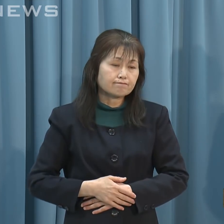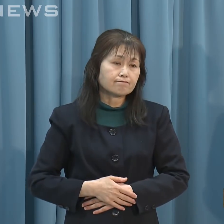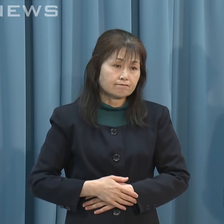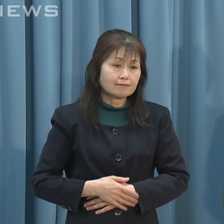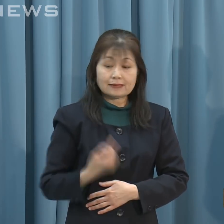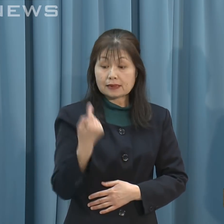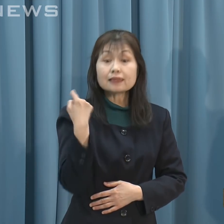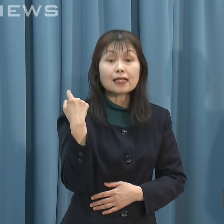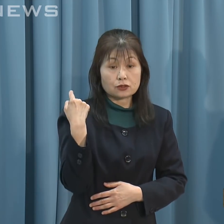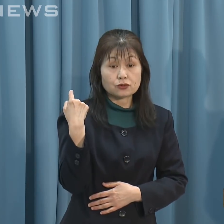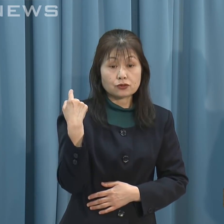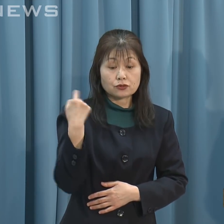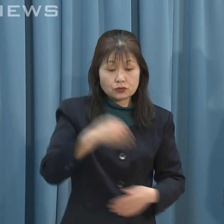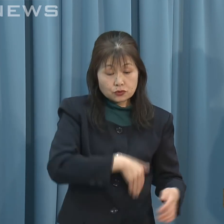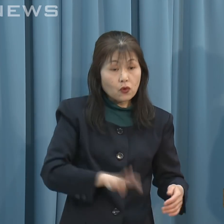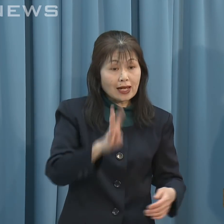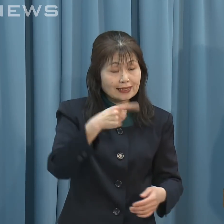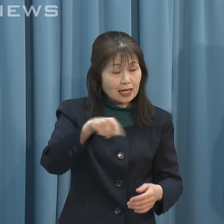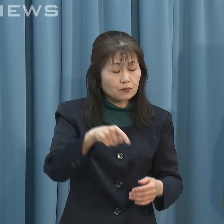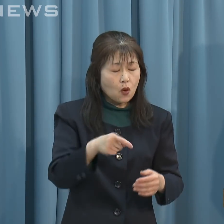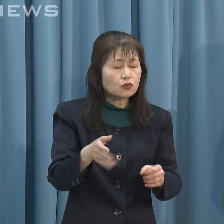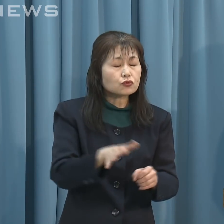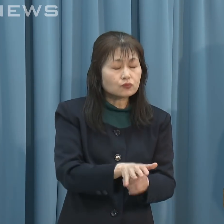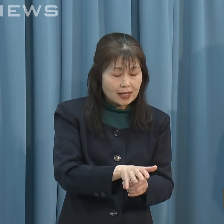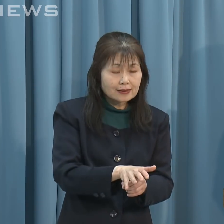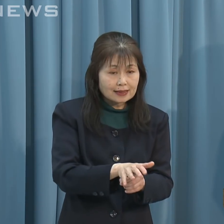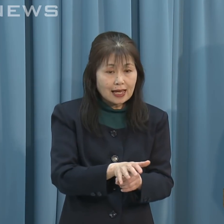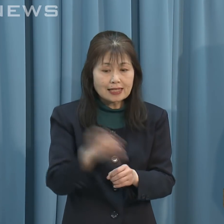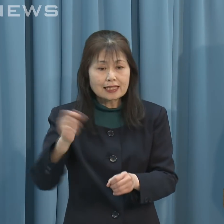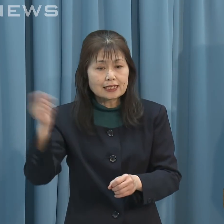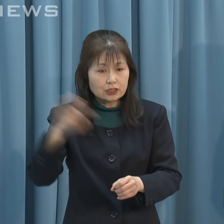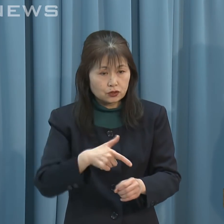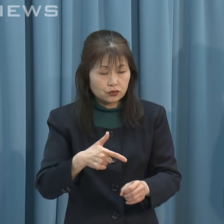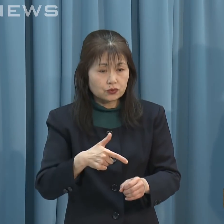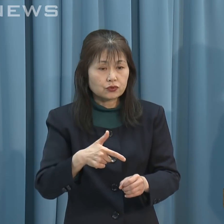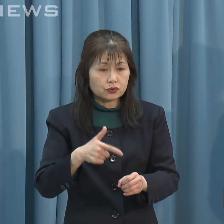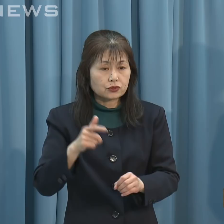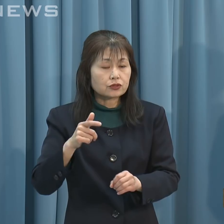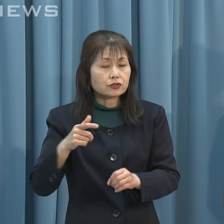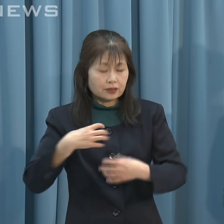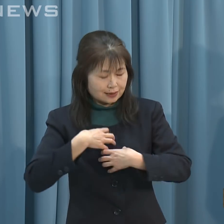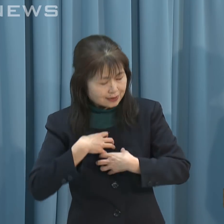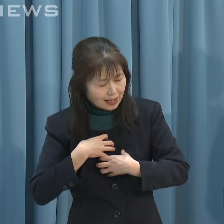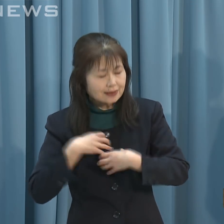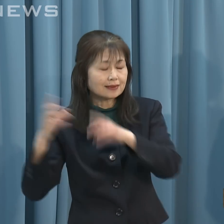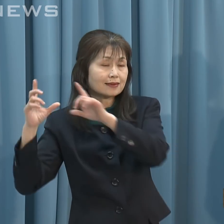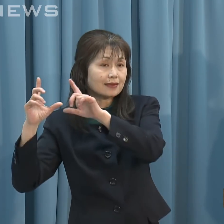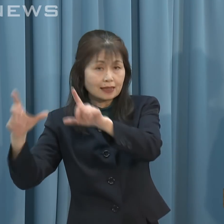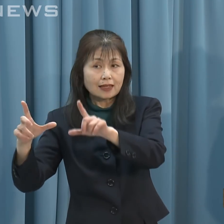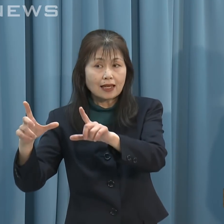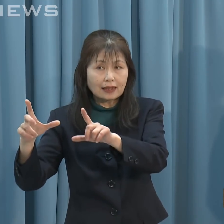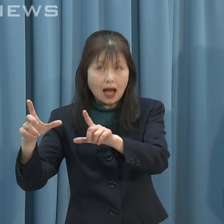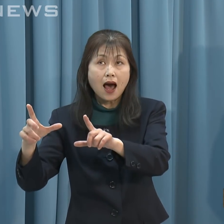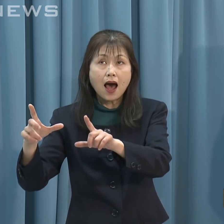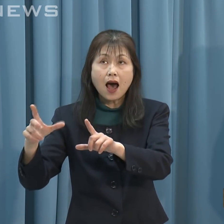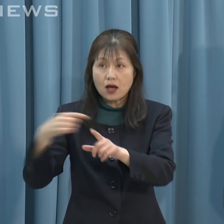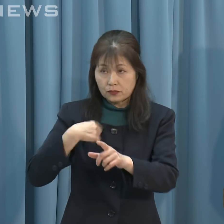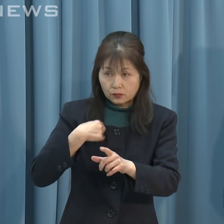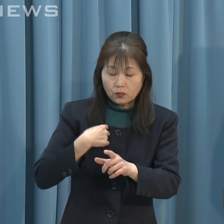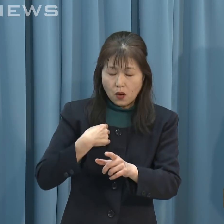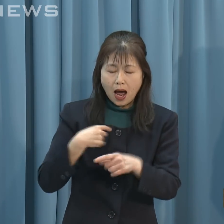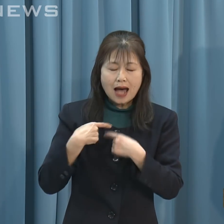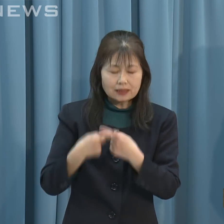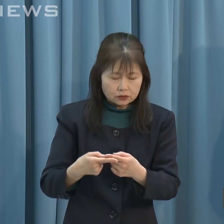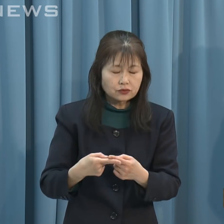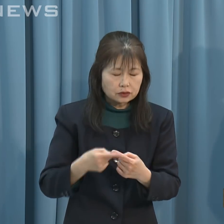昨日うちの県も含めて緊急事態宣言が発せられるという情報に接しておりました。で、朝から